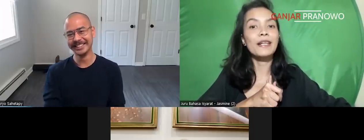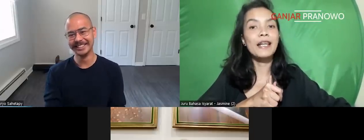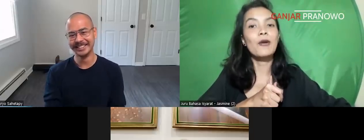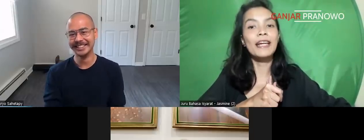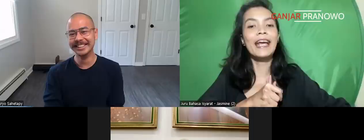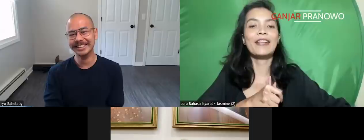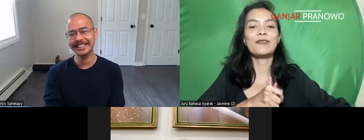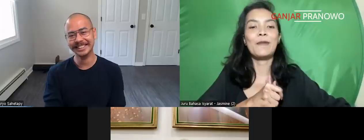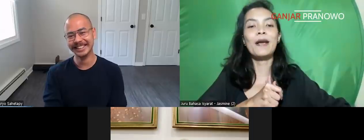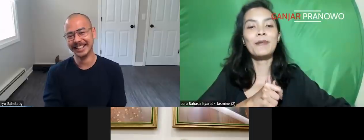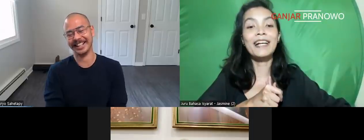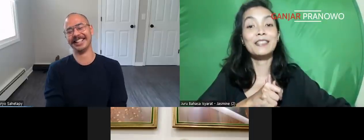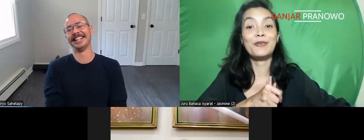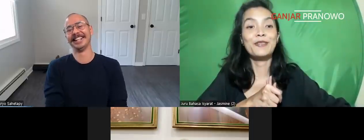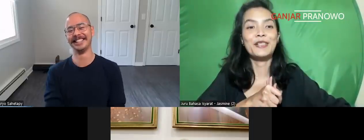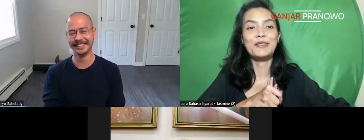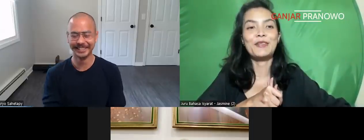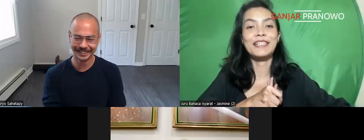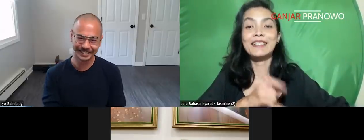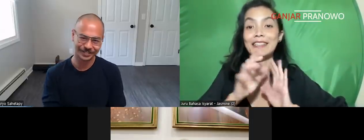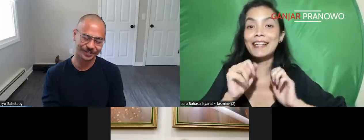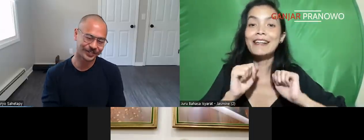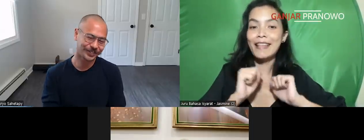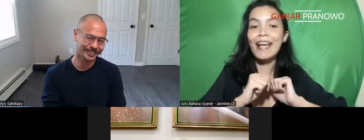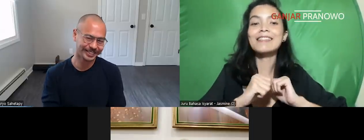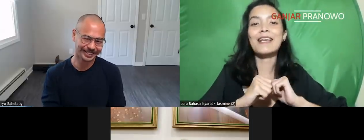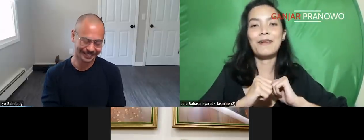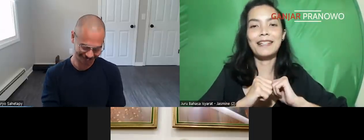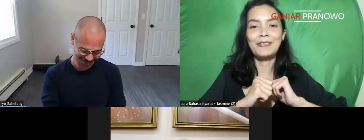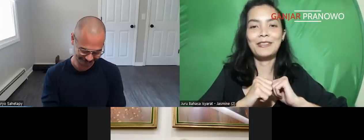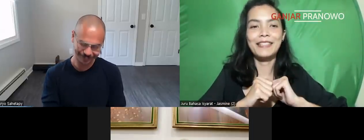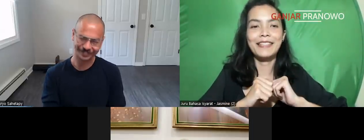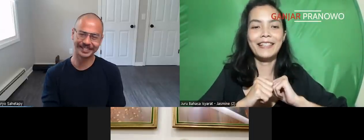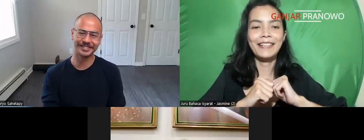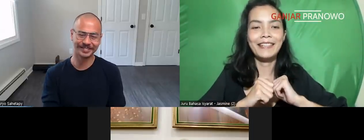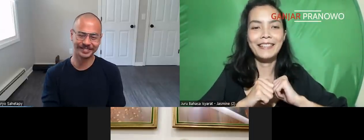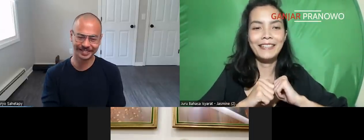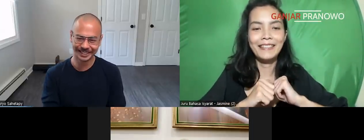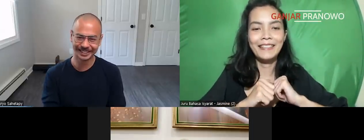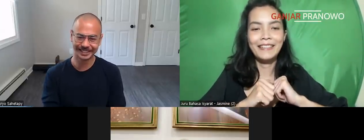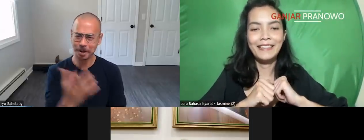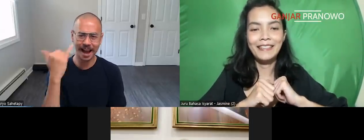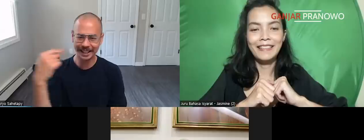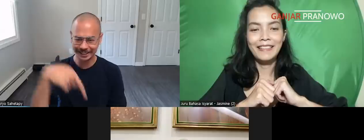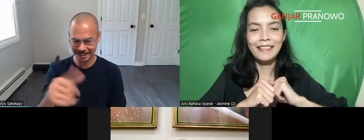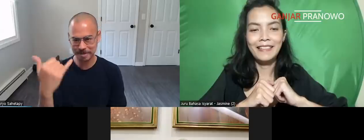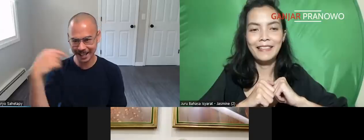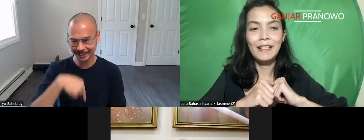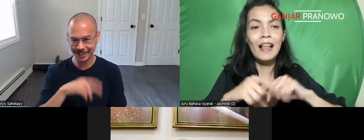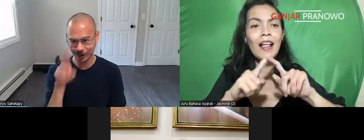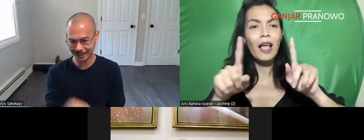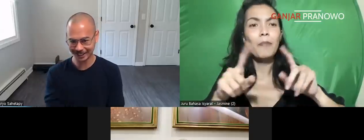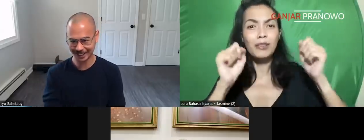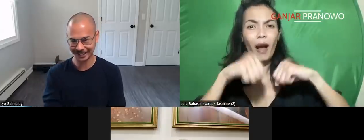balik ke Indonesia boleh deh gitu tapi yang penting ngajar dulu di rochester jadi saya stay Pak di rochester tapi aku